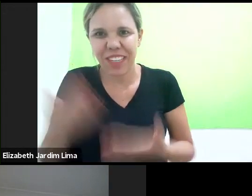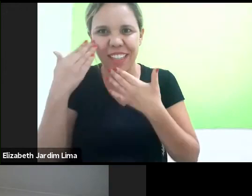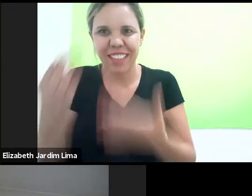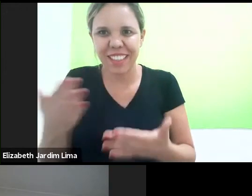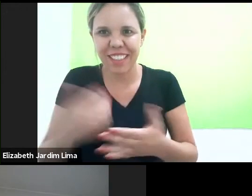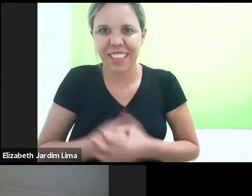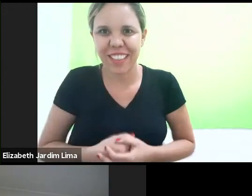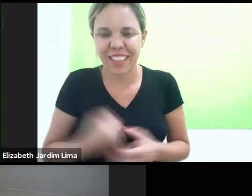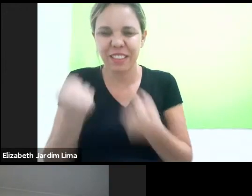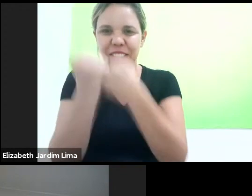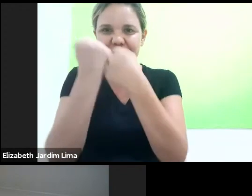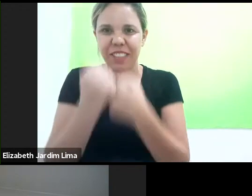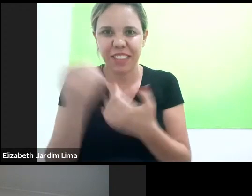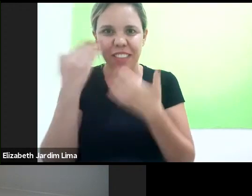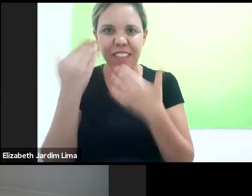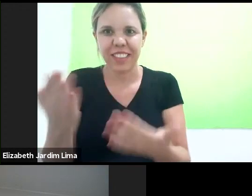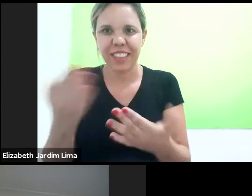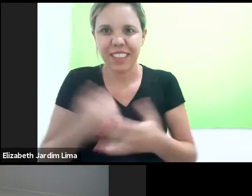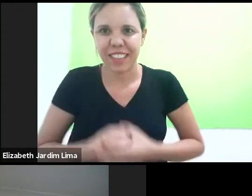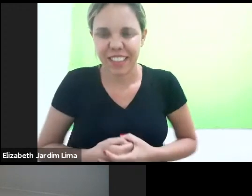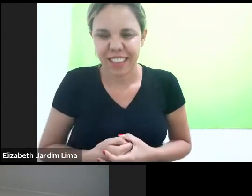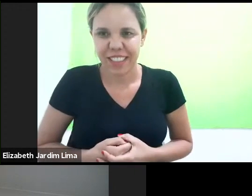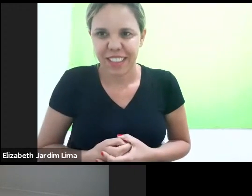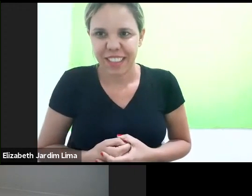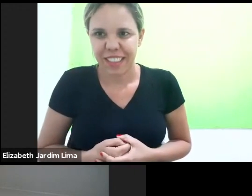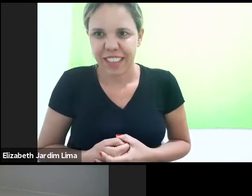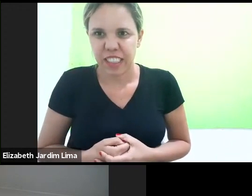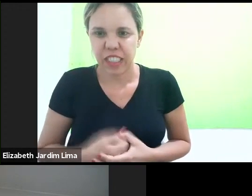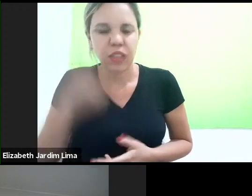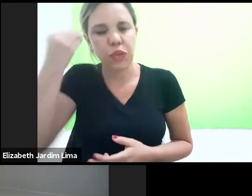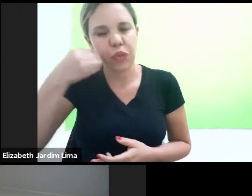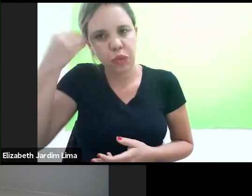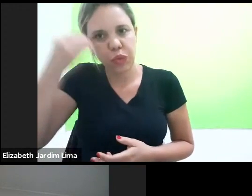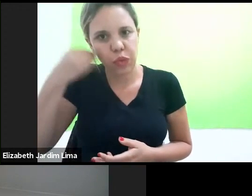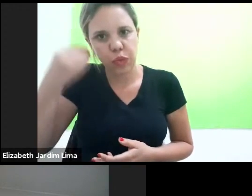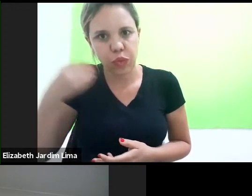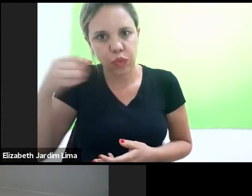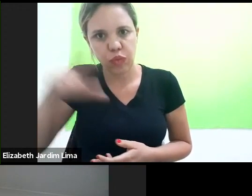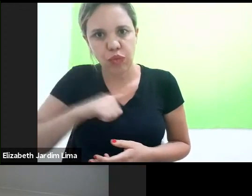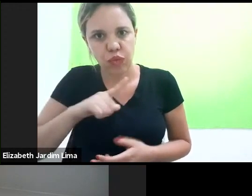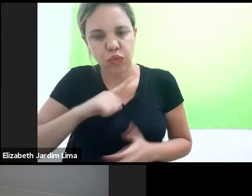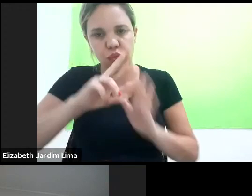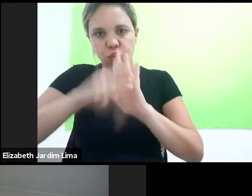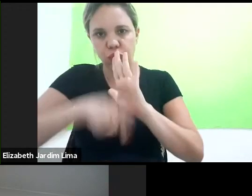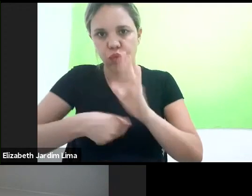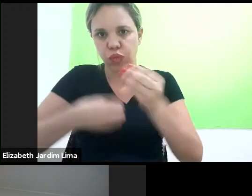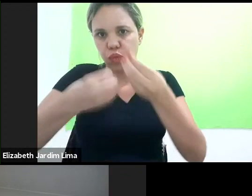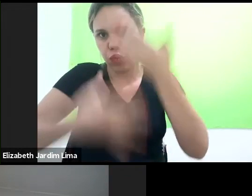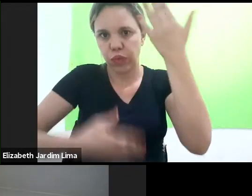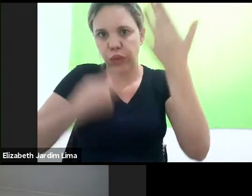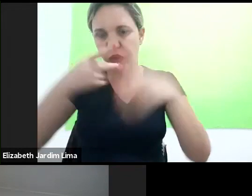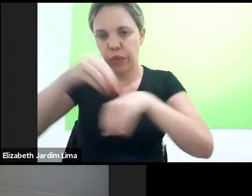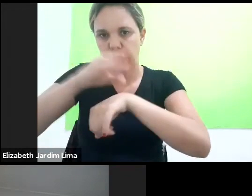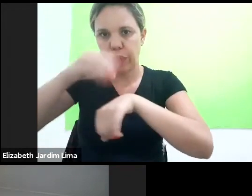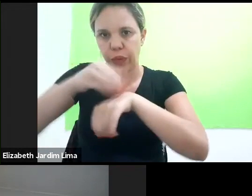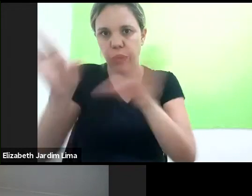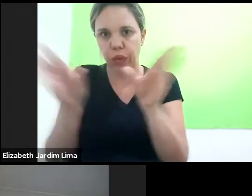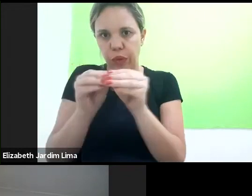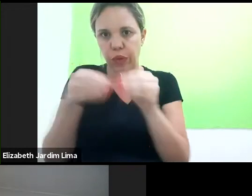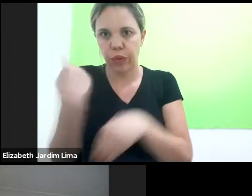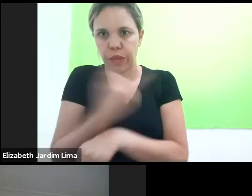seu apoio. Obrigada, Samara, pela sua experiência. A gente tem aqui vários comentários que eu vou trazer, então, no final, para a